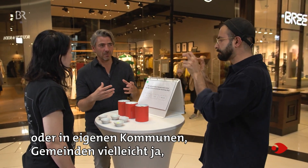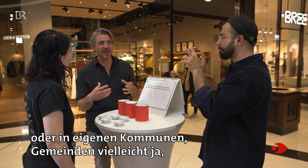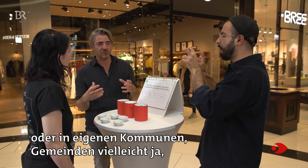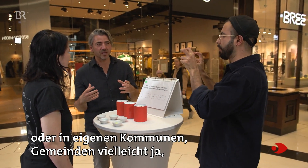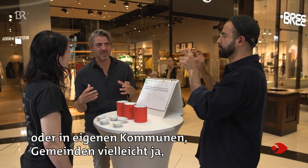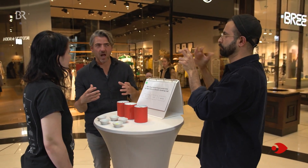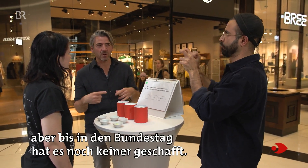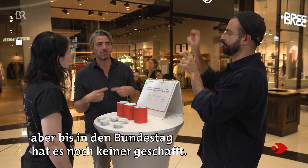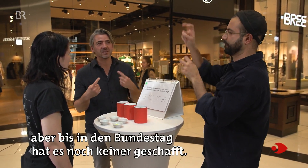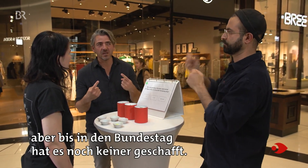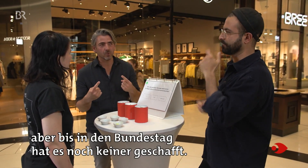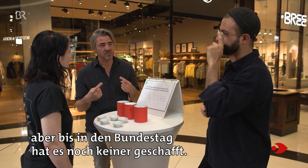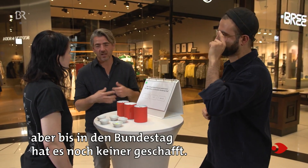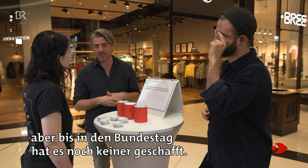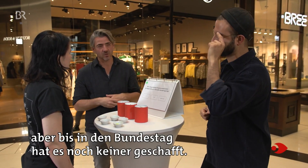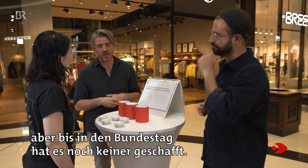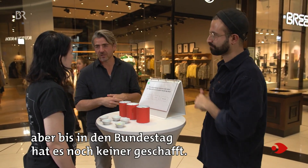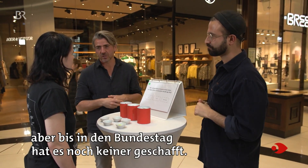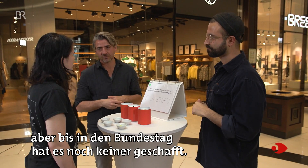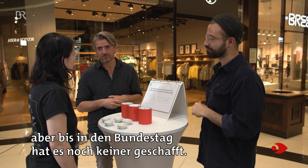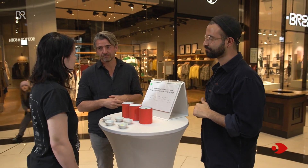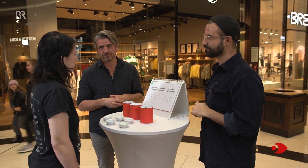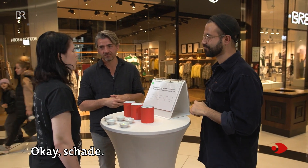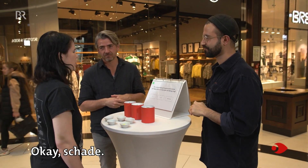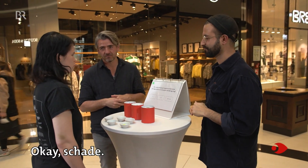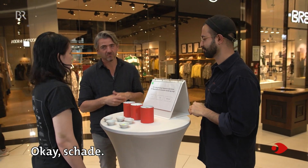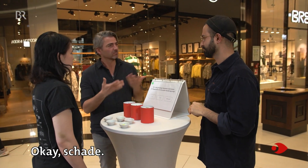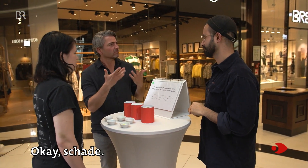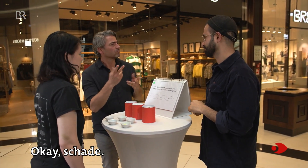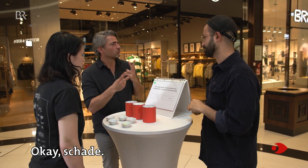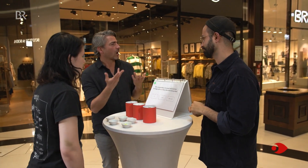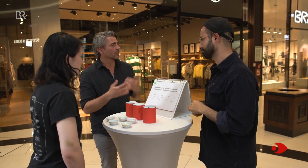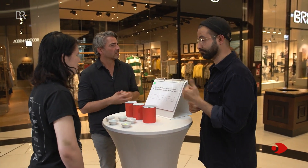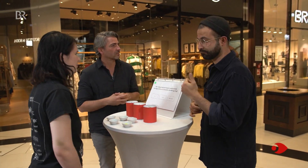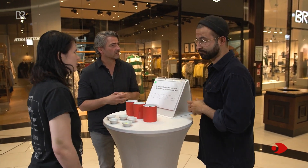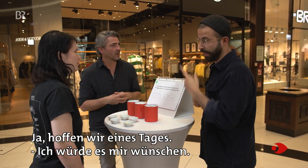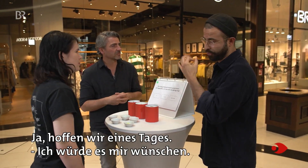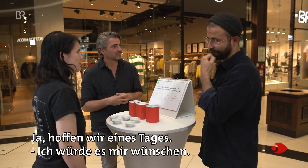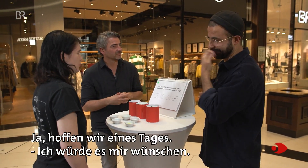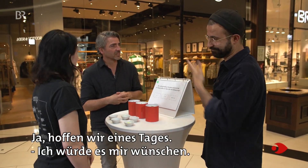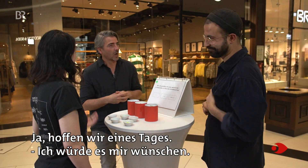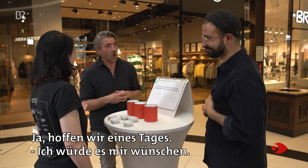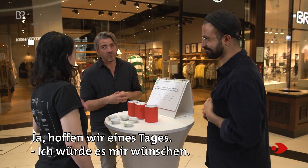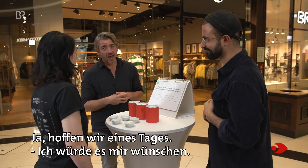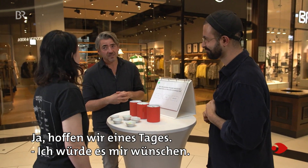Gemeinden vielleicht, ja, aber bis in den Bundestag hat es noch keiner geschafft. Oh, okay, das schaffst. Ja. Also ich würde es hoffen wir eines